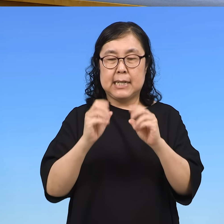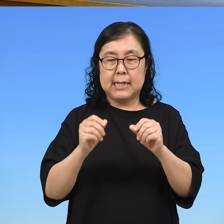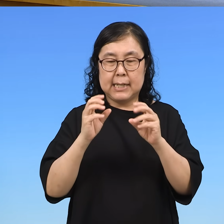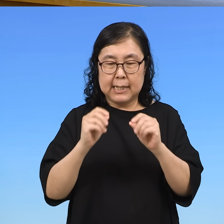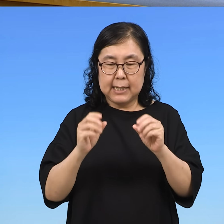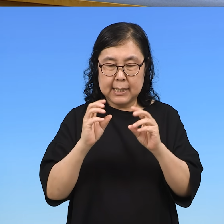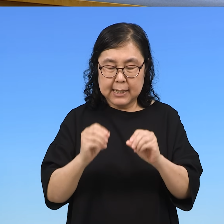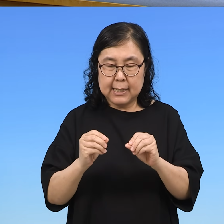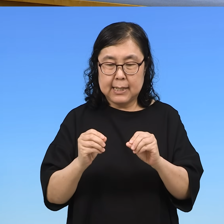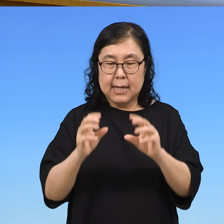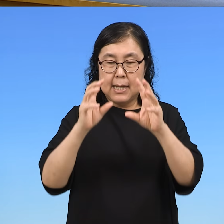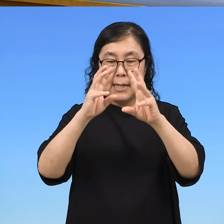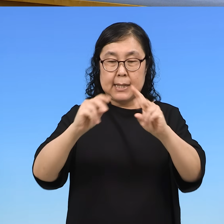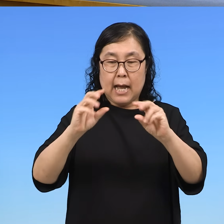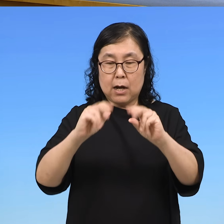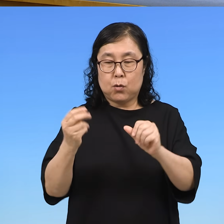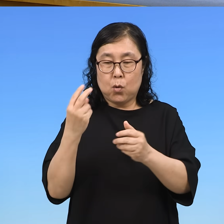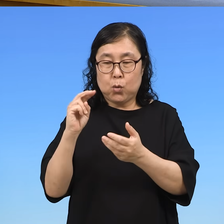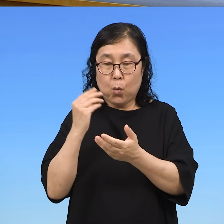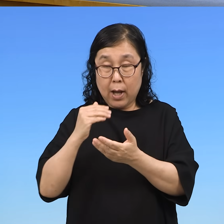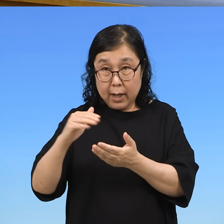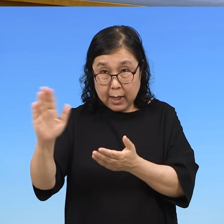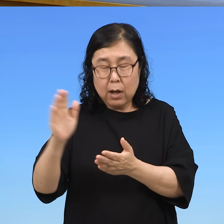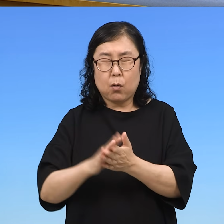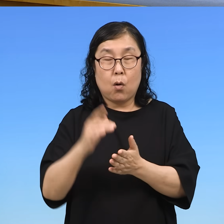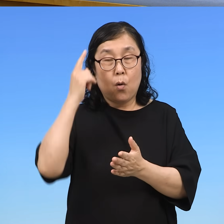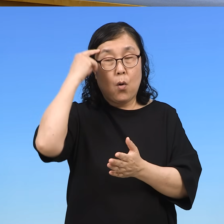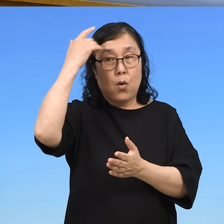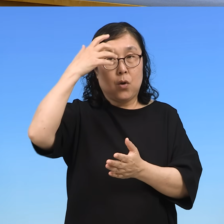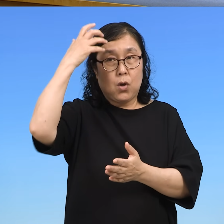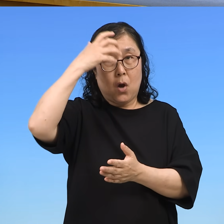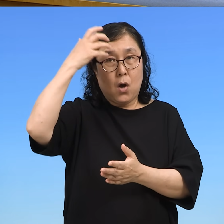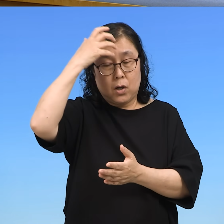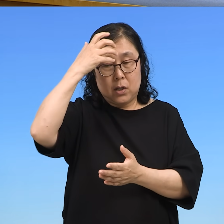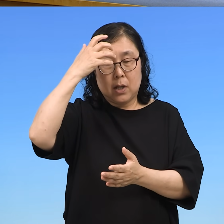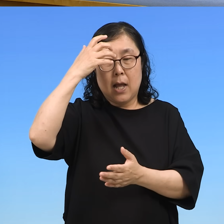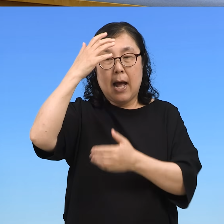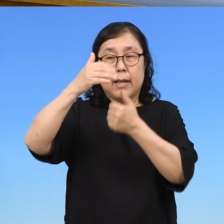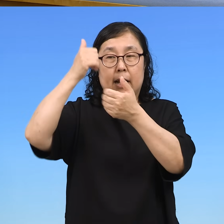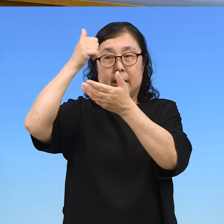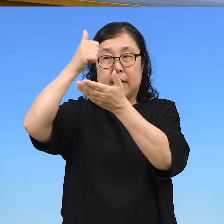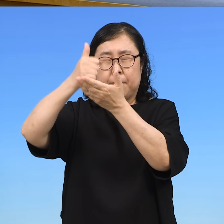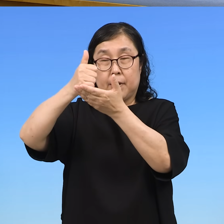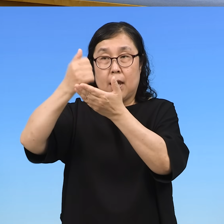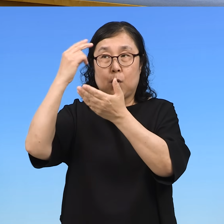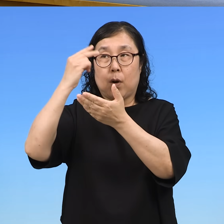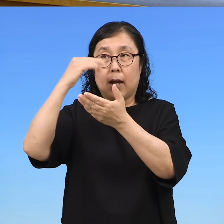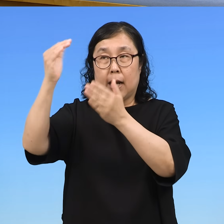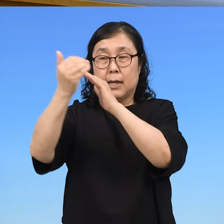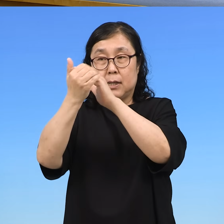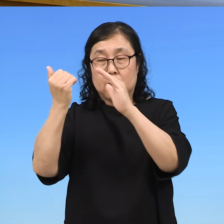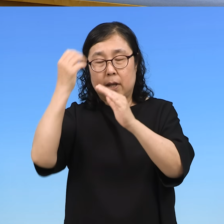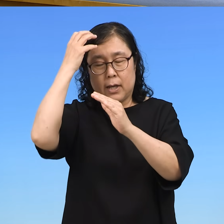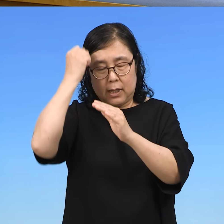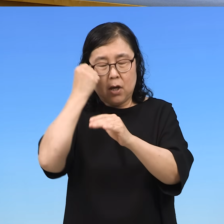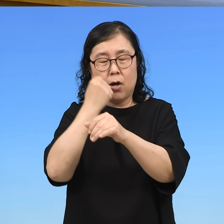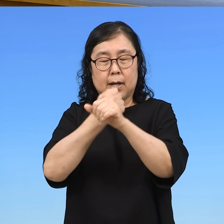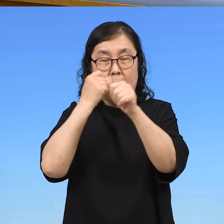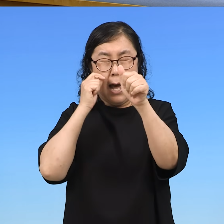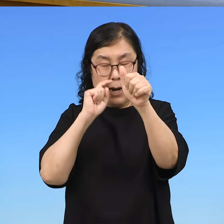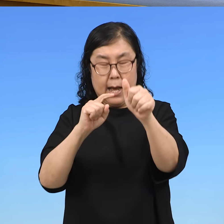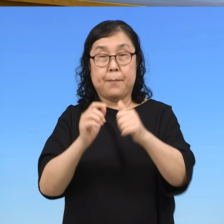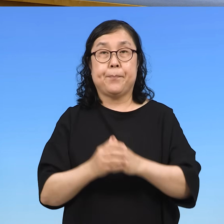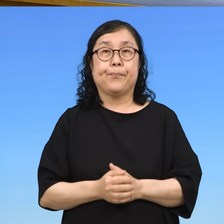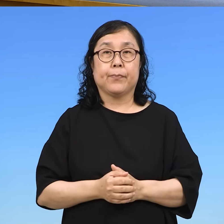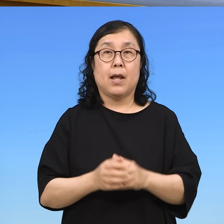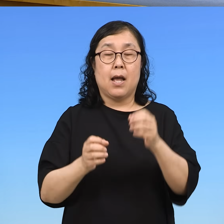땅으로 돌아가고 영은 그것을 주신 하나님께로 돌아가기 전에 기억하라. 또 하나 기억해야 될 거, 그